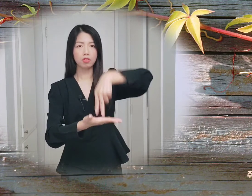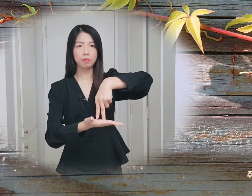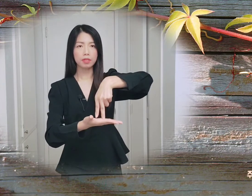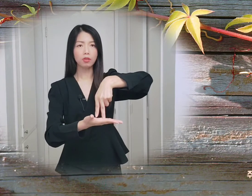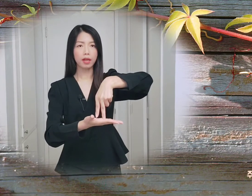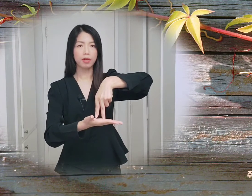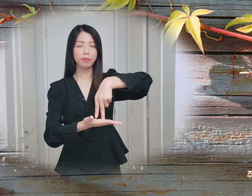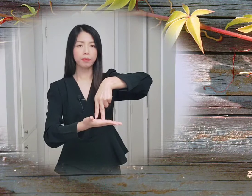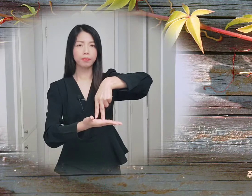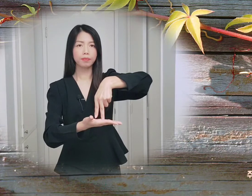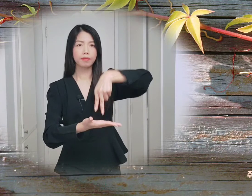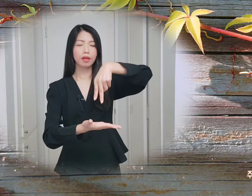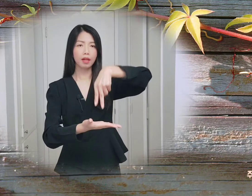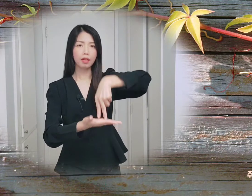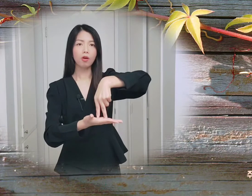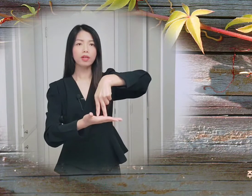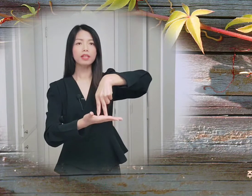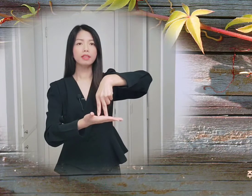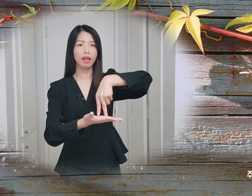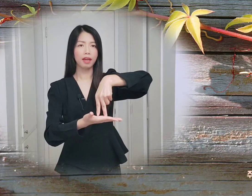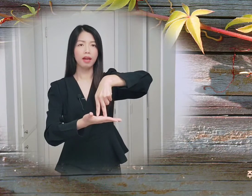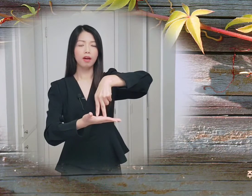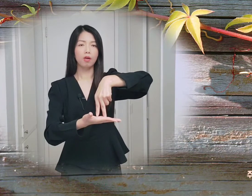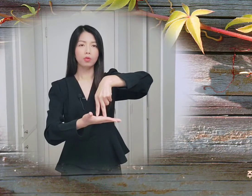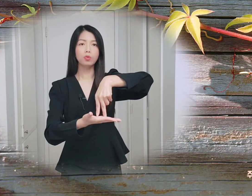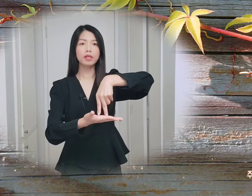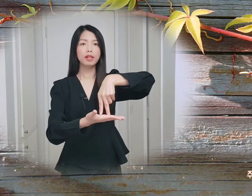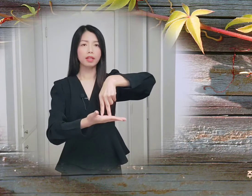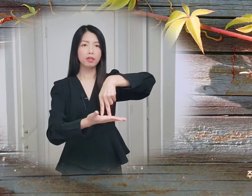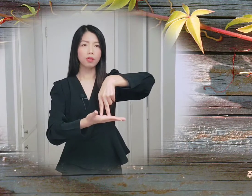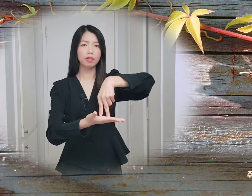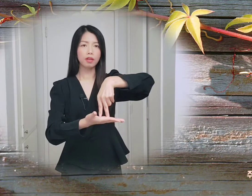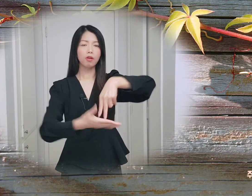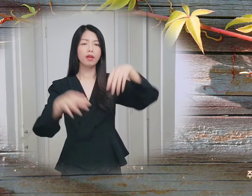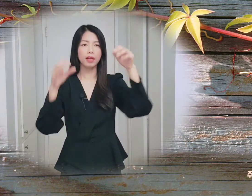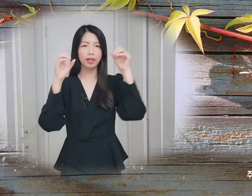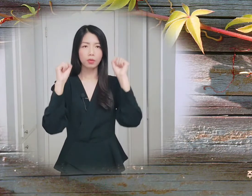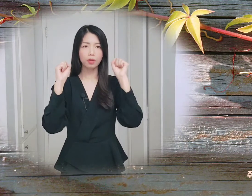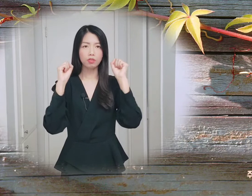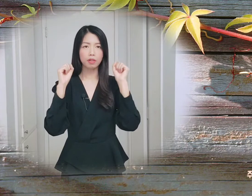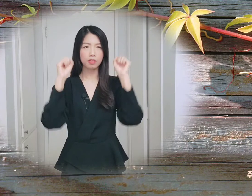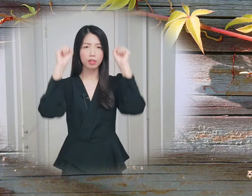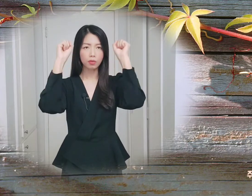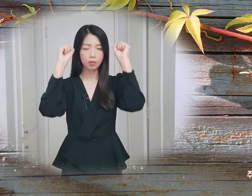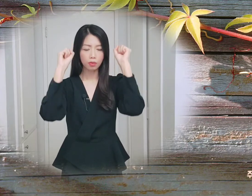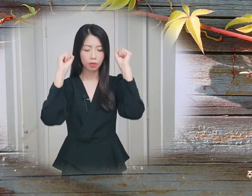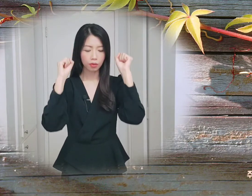표현해 주시면 서다예요. 서 있네. 존재를 나타내는 수어는요. 양손을